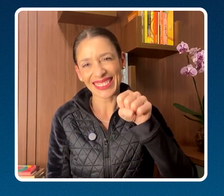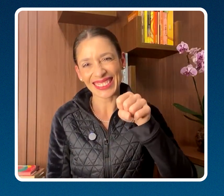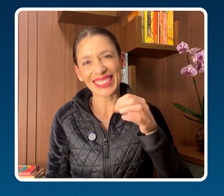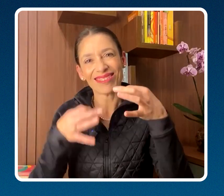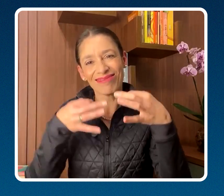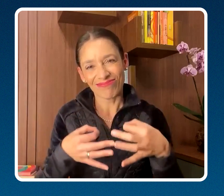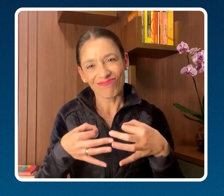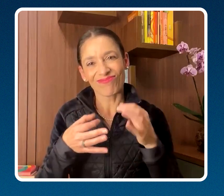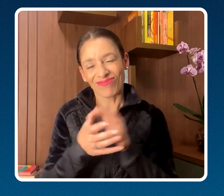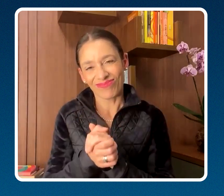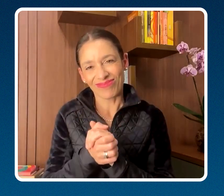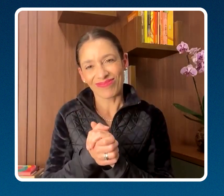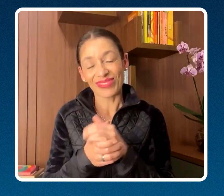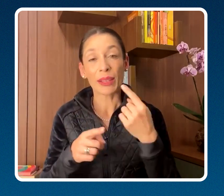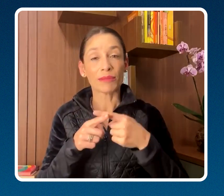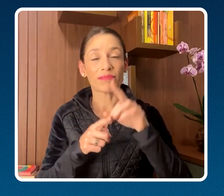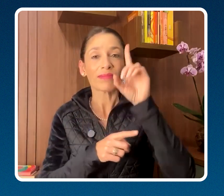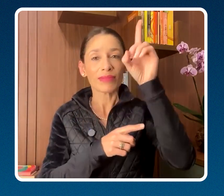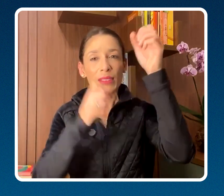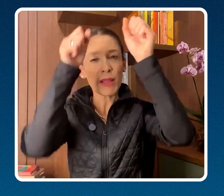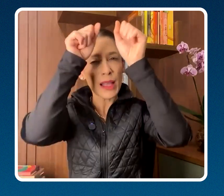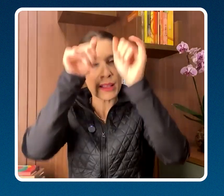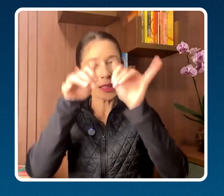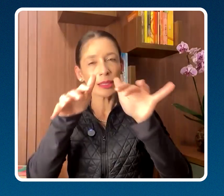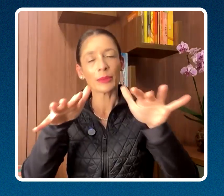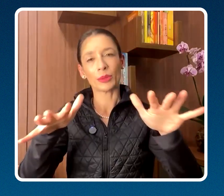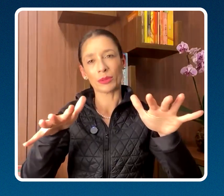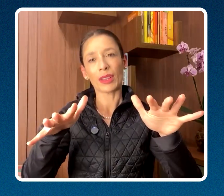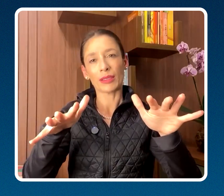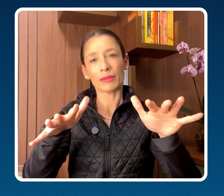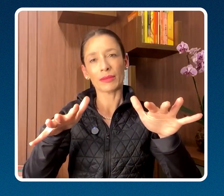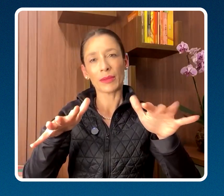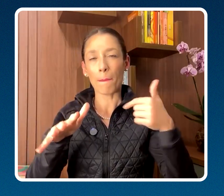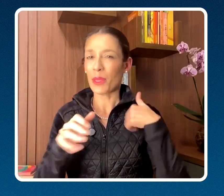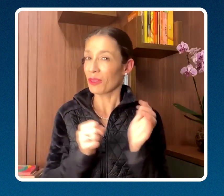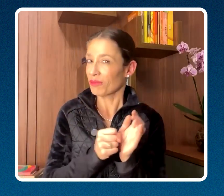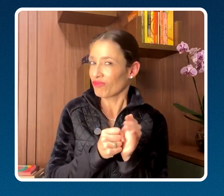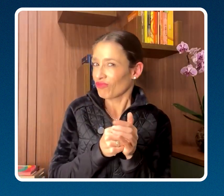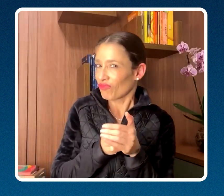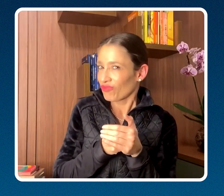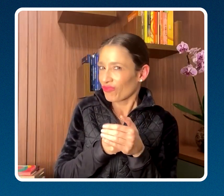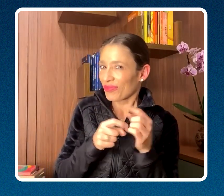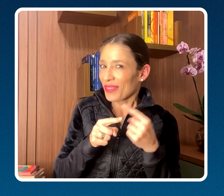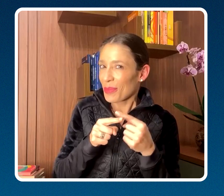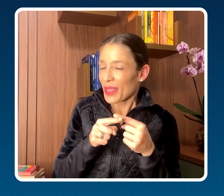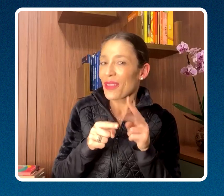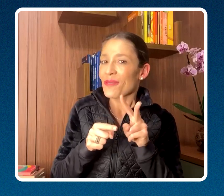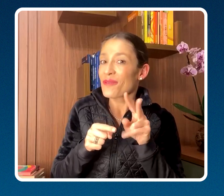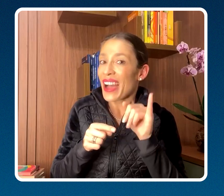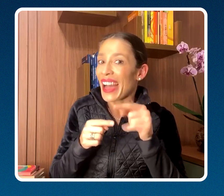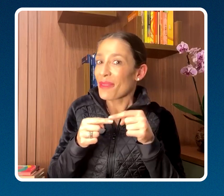Porque Deus está abençoando e eu vou deixar escondidinho, porque vai ficar realmente para a